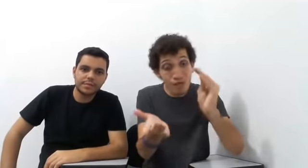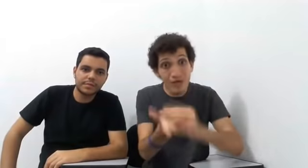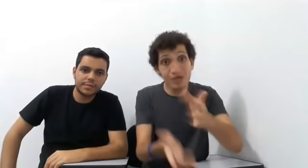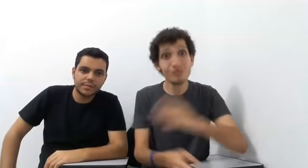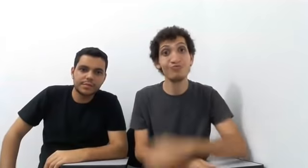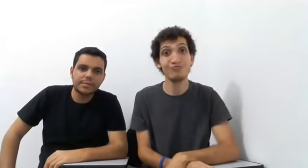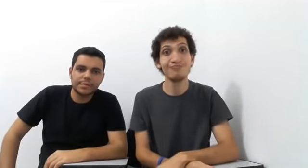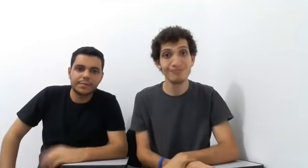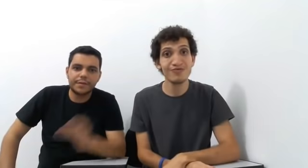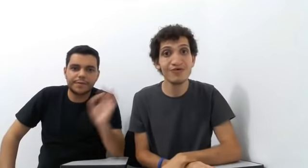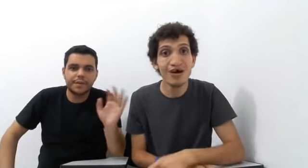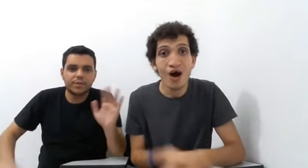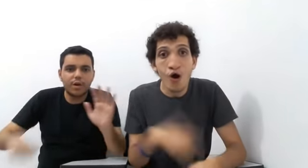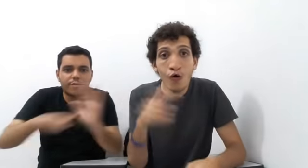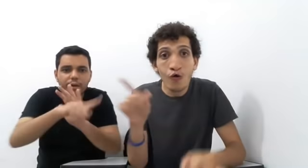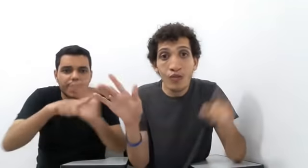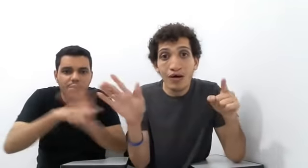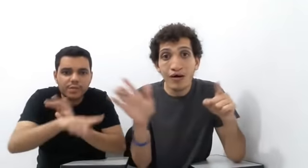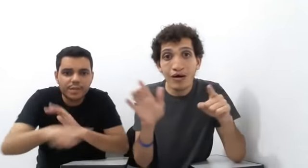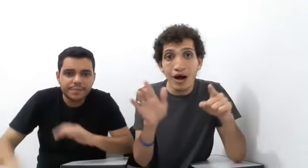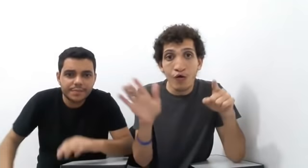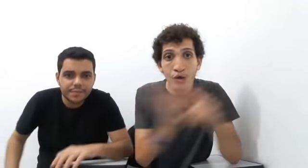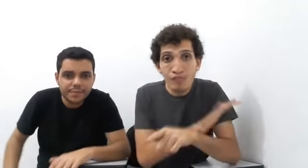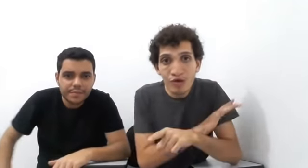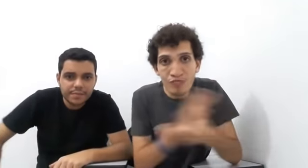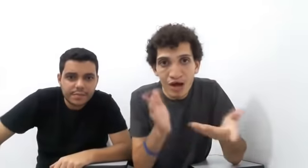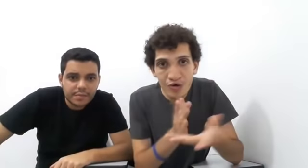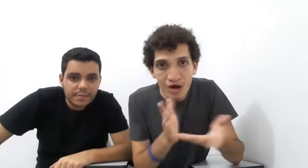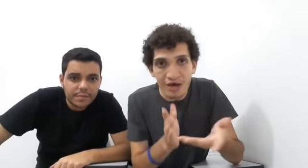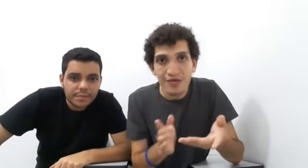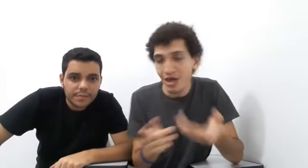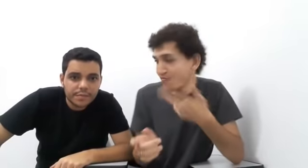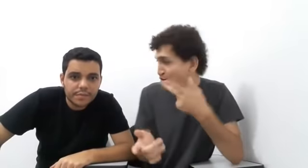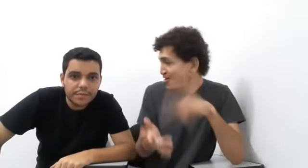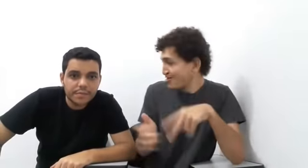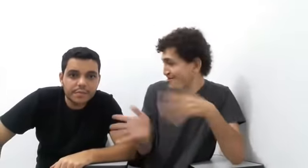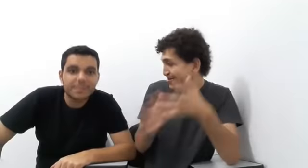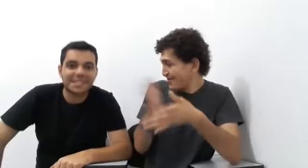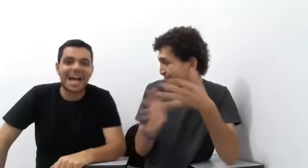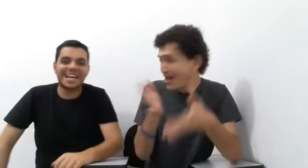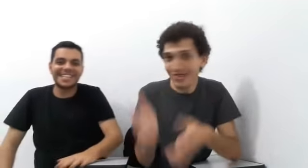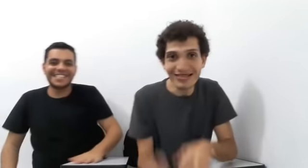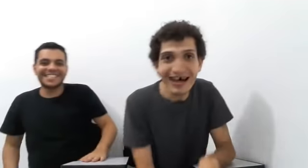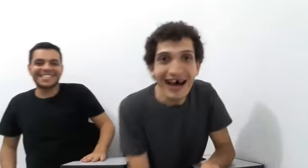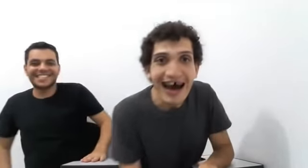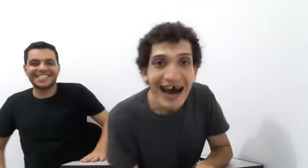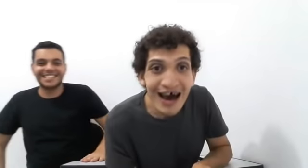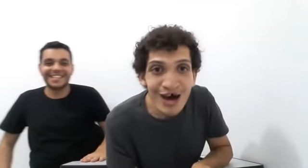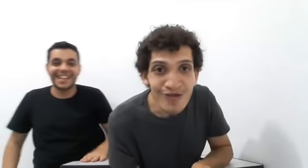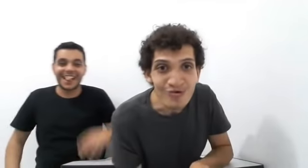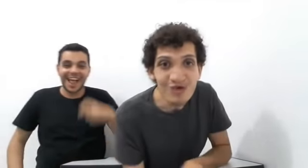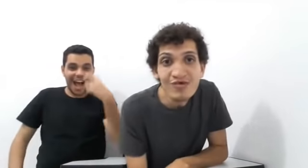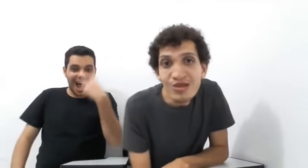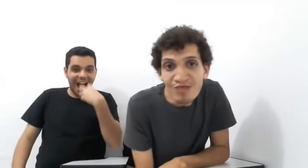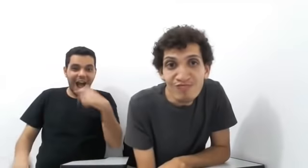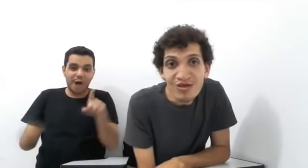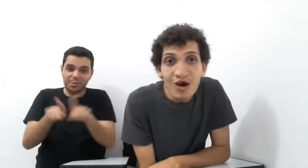aí. Entendeu? Qual foi a pergunta? Vou perguntar agora. Eu vou ler esse aí. Arles, Felipe,